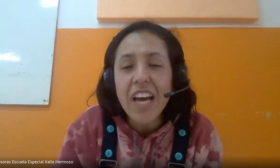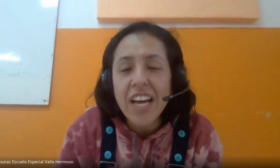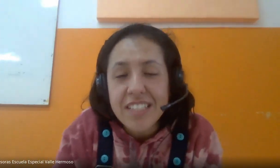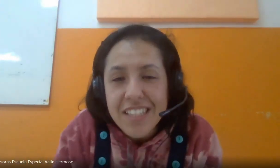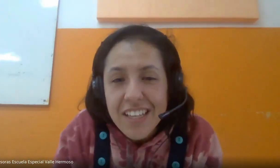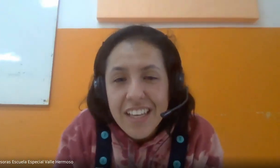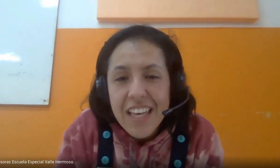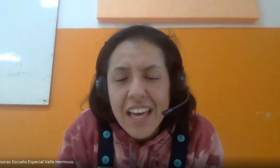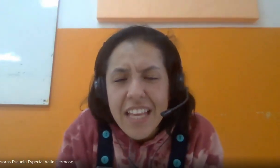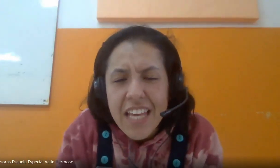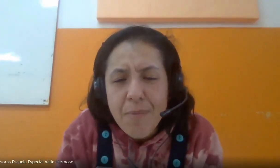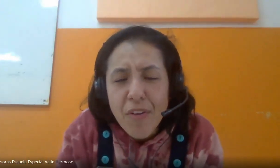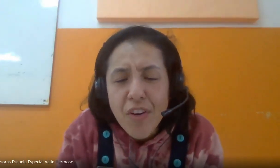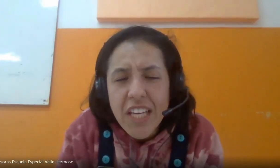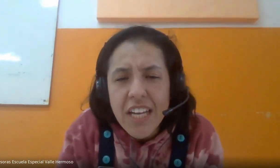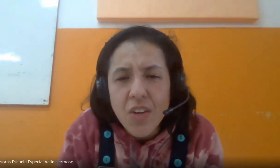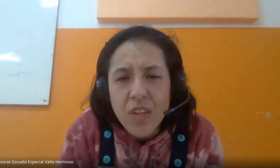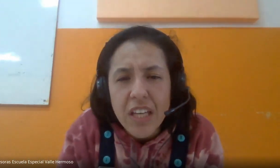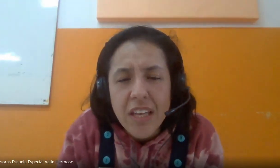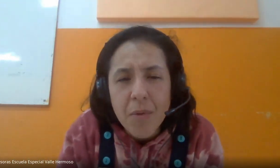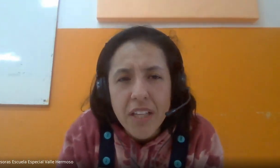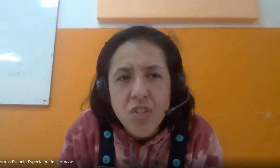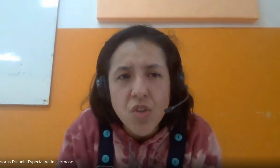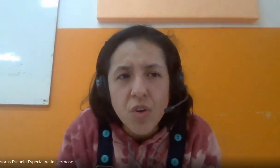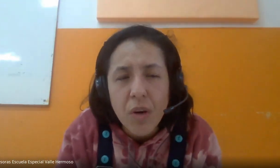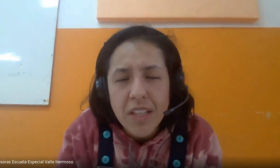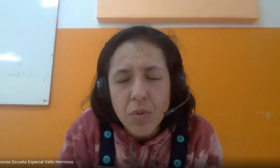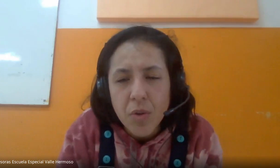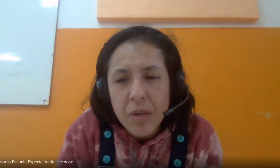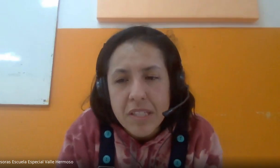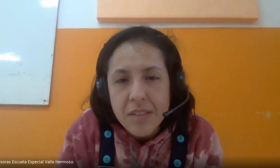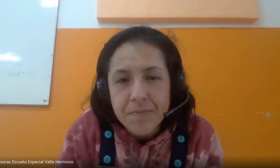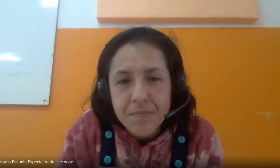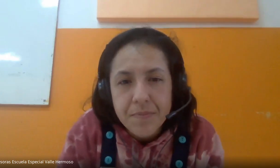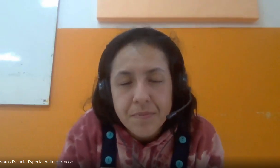Nicolás, ¿y a ti qué pueblo originario te llamó la atención o cuál te gustó más?